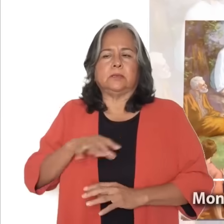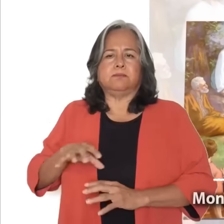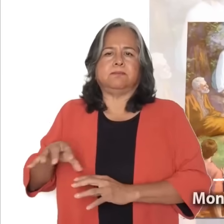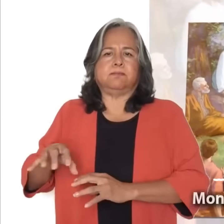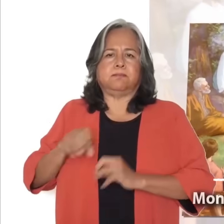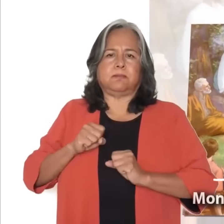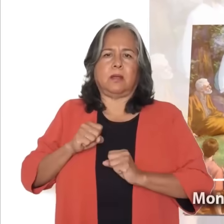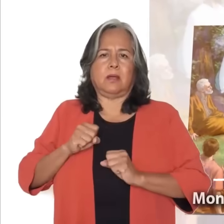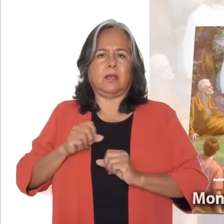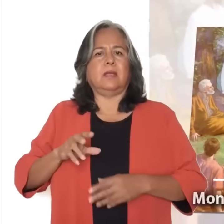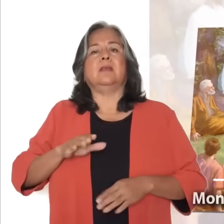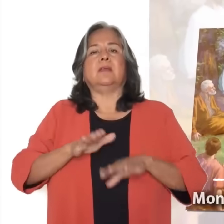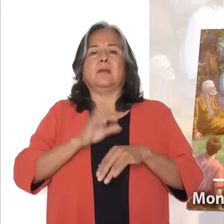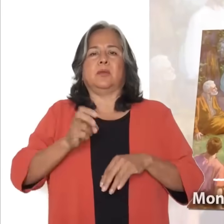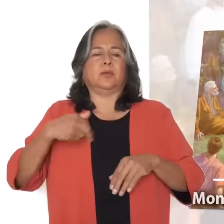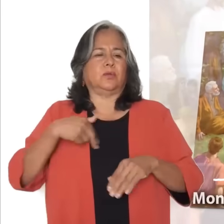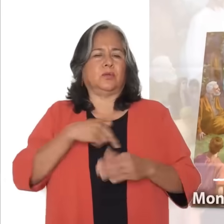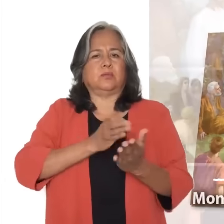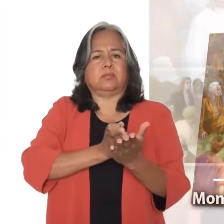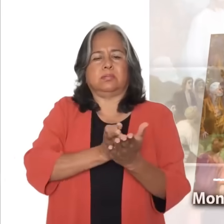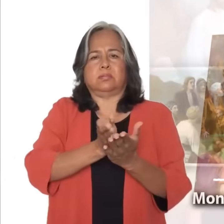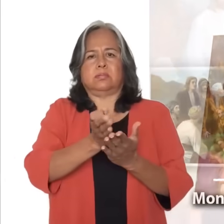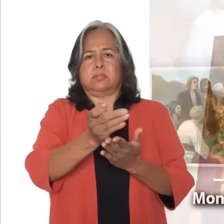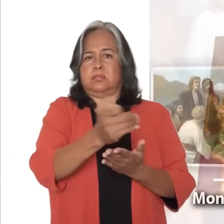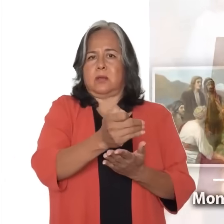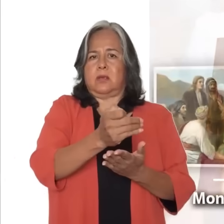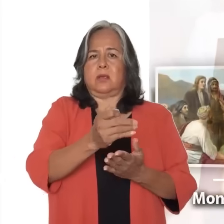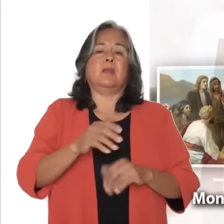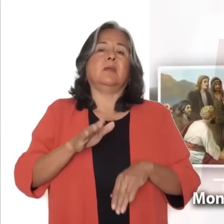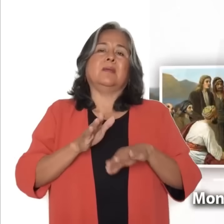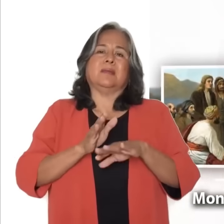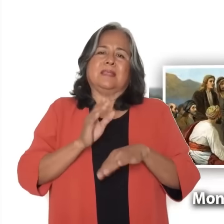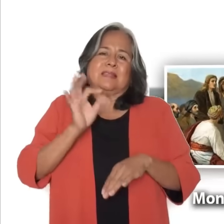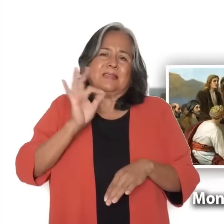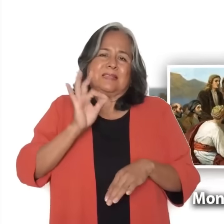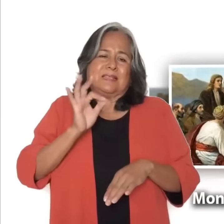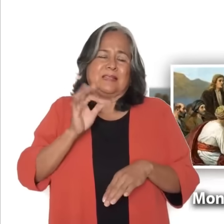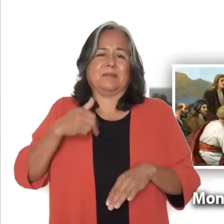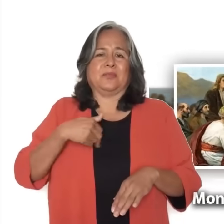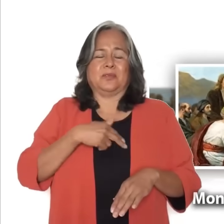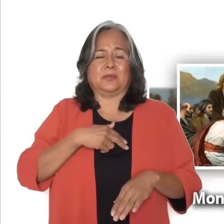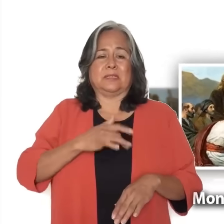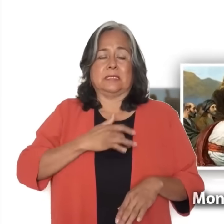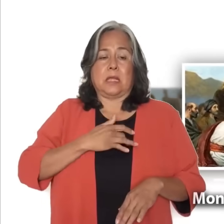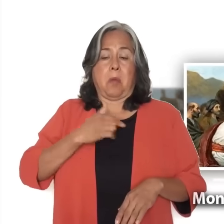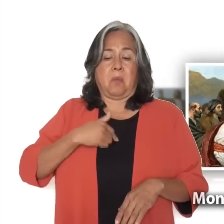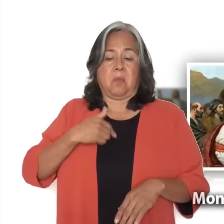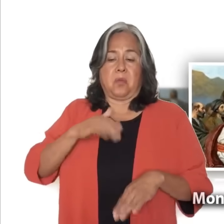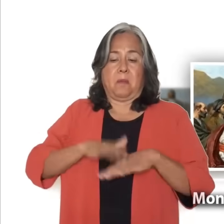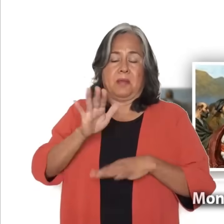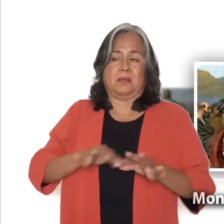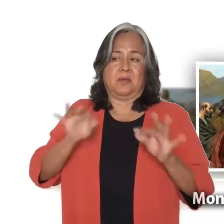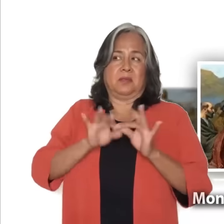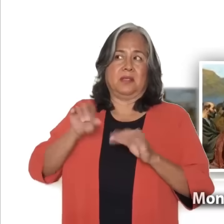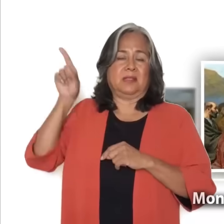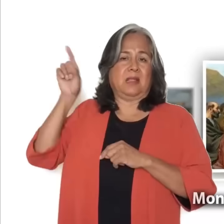y terminan por pesarnos y ser demasiado importantes. Al tal grado